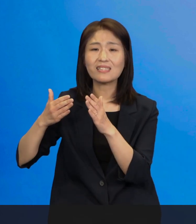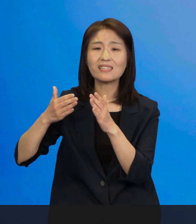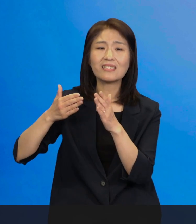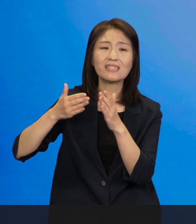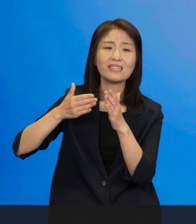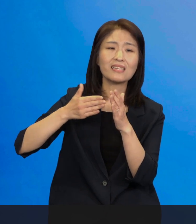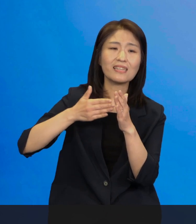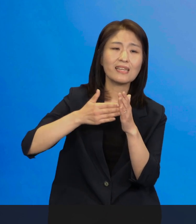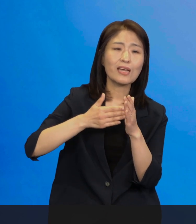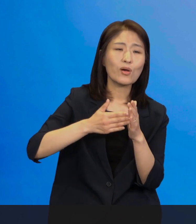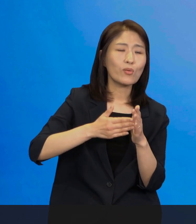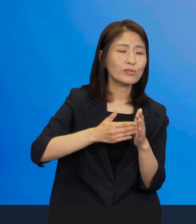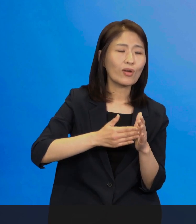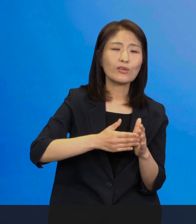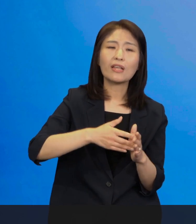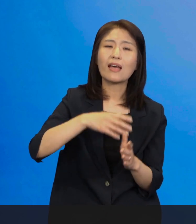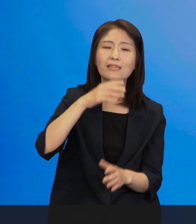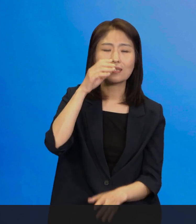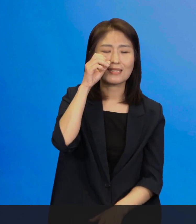잠들기까지